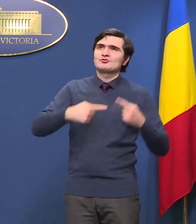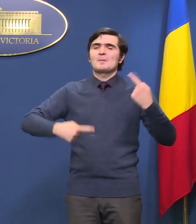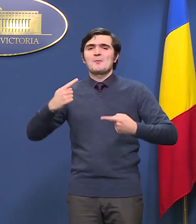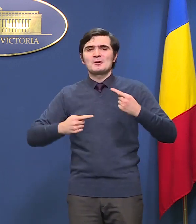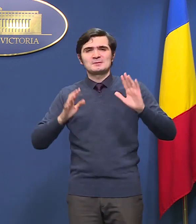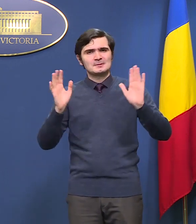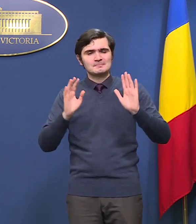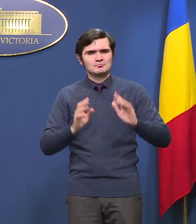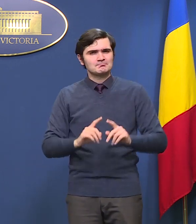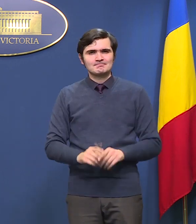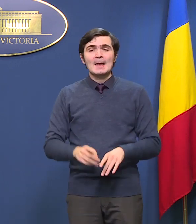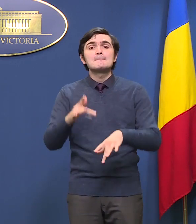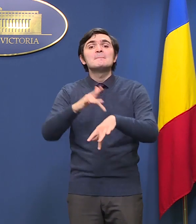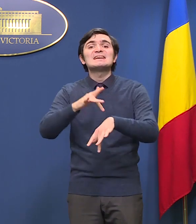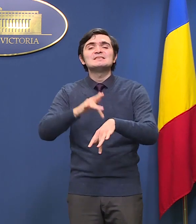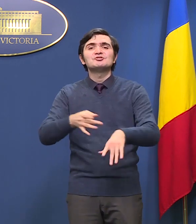Epidemiologii,